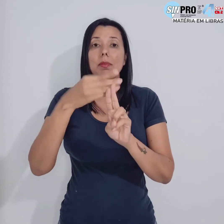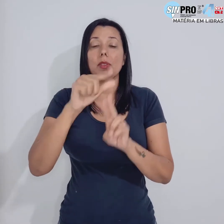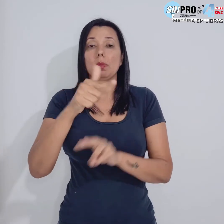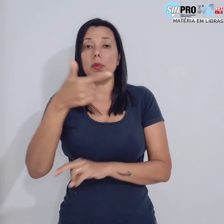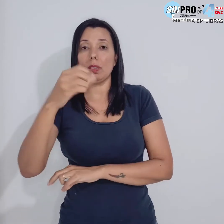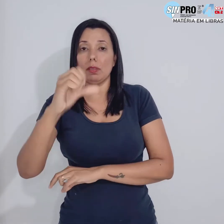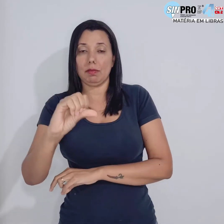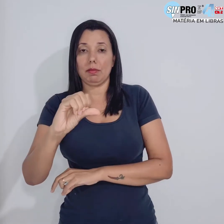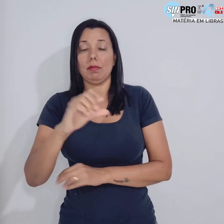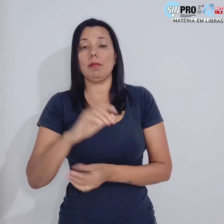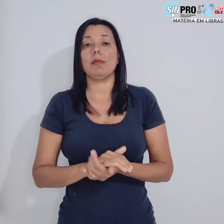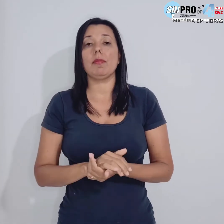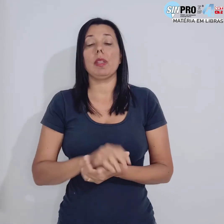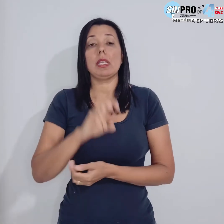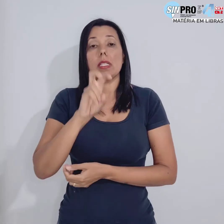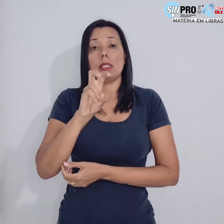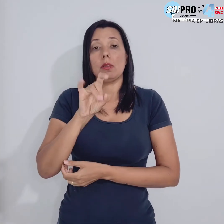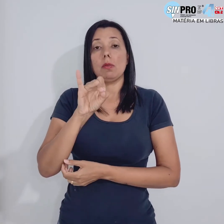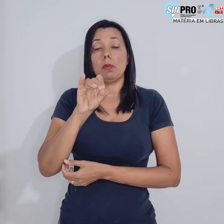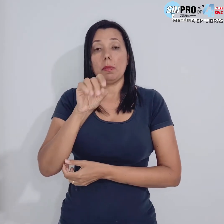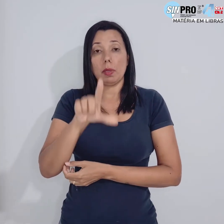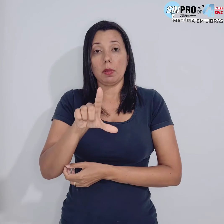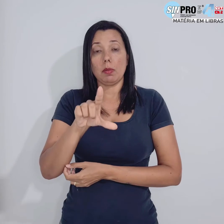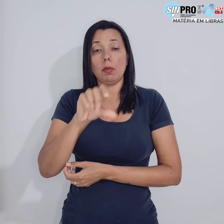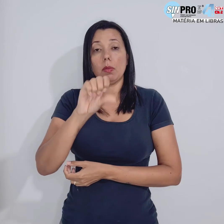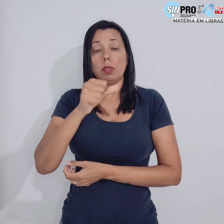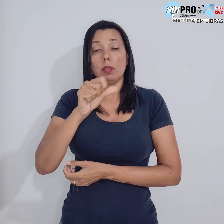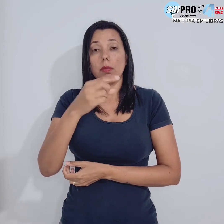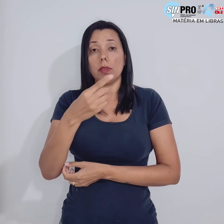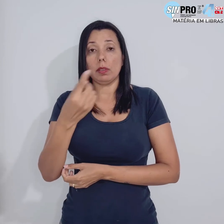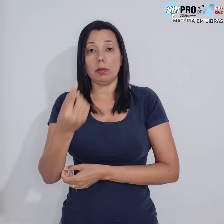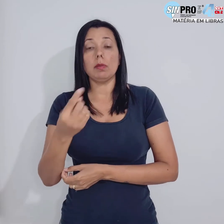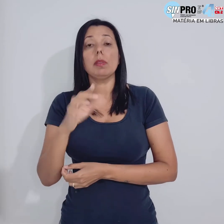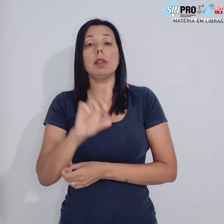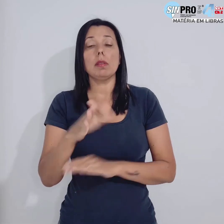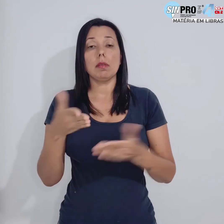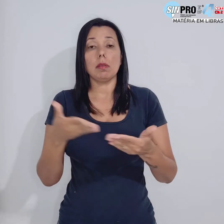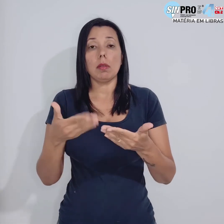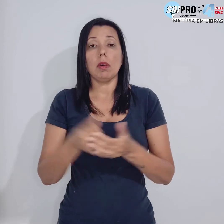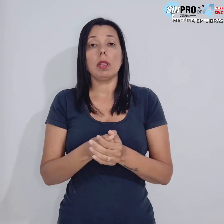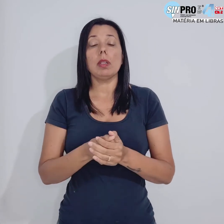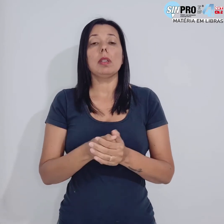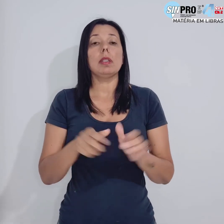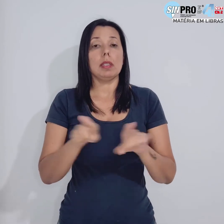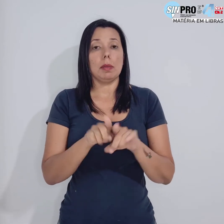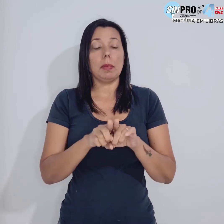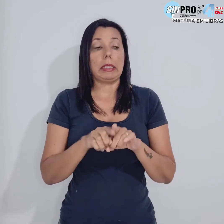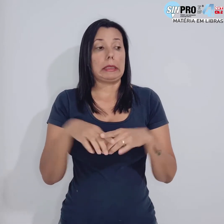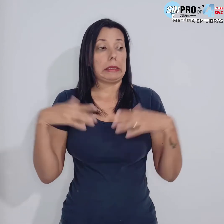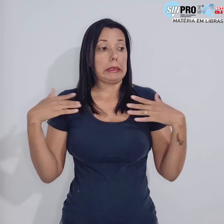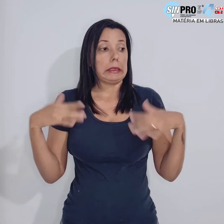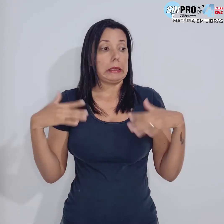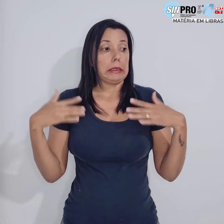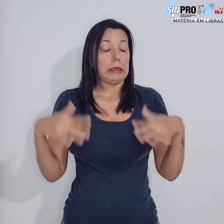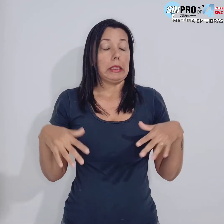Ou seja, 12% a mais do que o registrado em 2018, ano que já havia tido o pior resultado